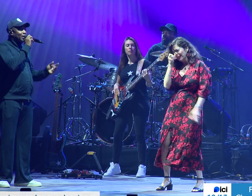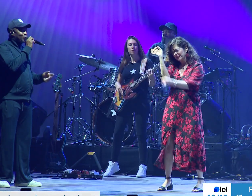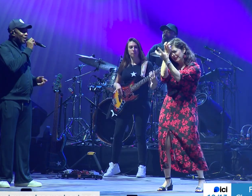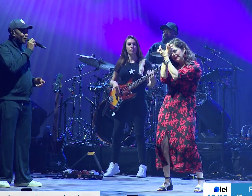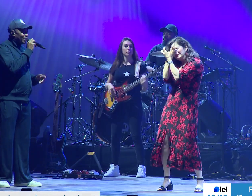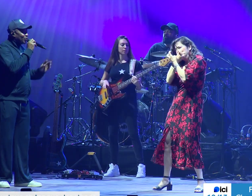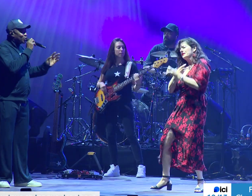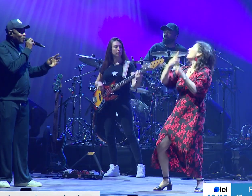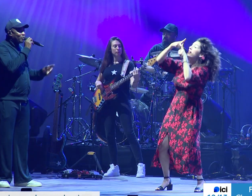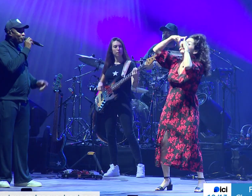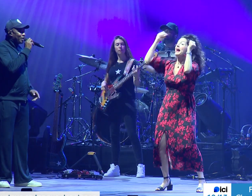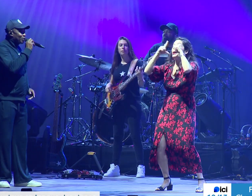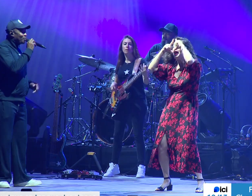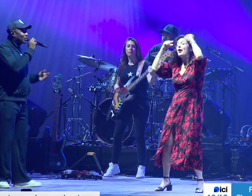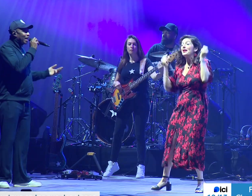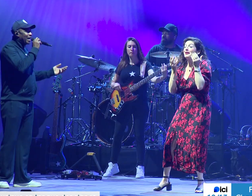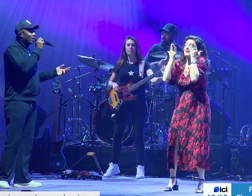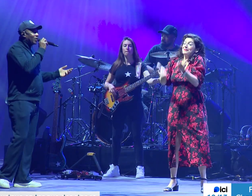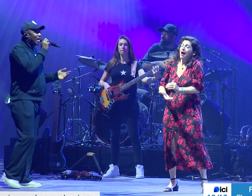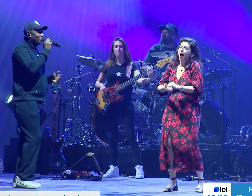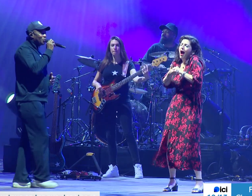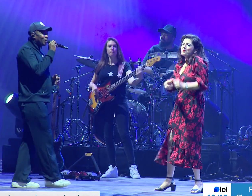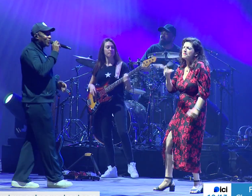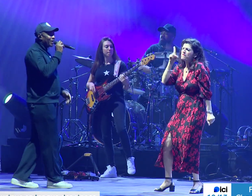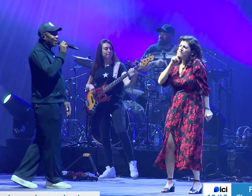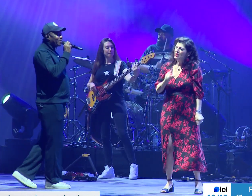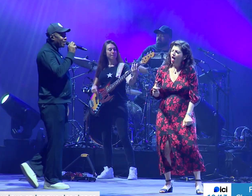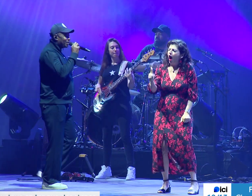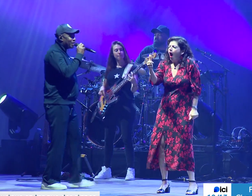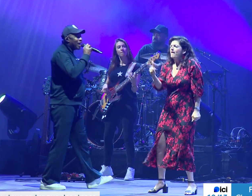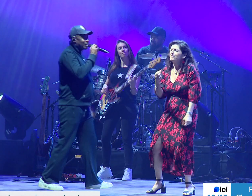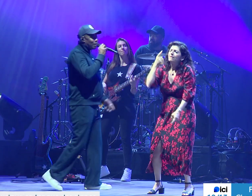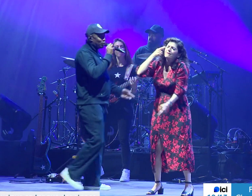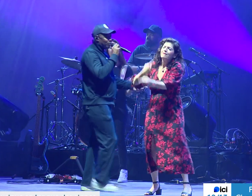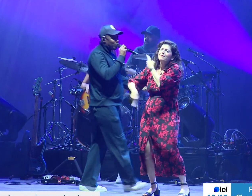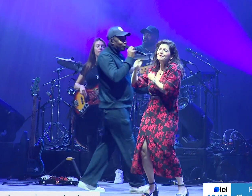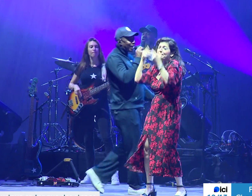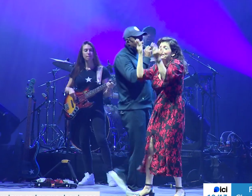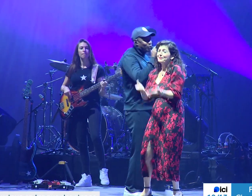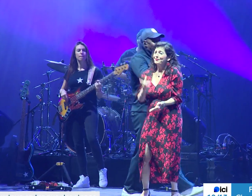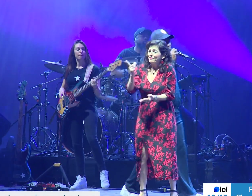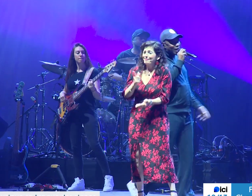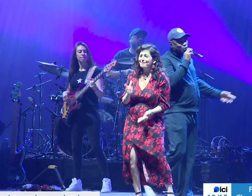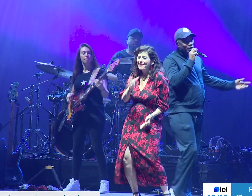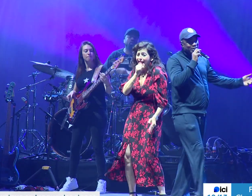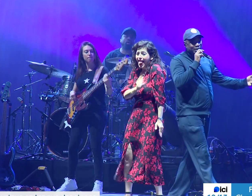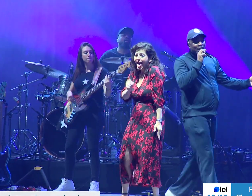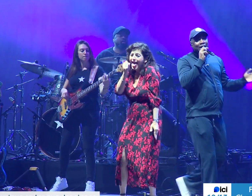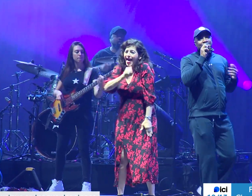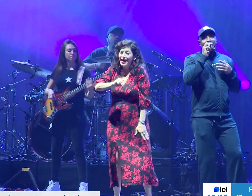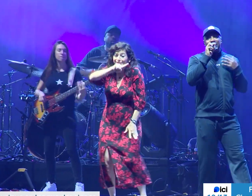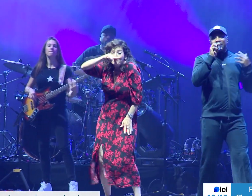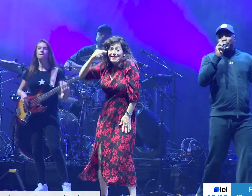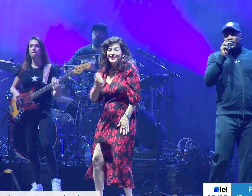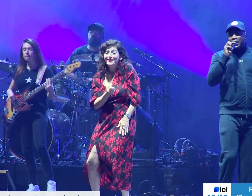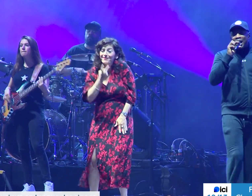Pauline était une amie, une superbe fille, je repense à elle, à nous, à nos cornets, amis, à sa... Sous les projecteurs, aux côtés d'MC